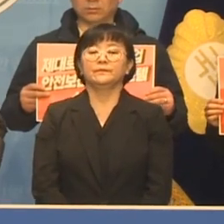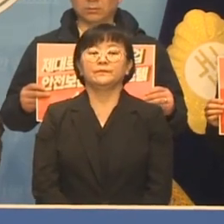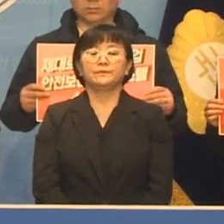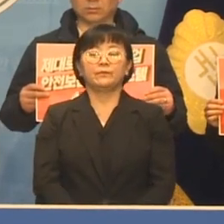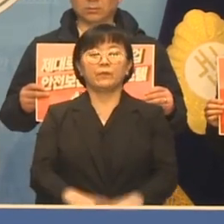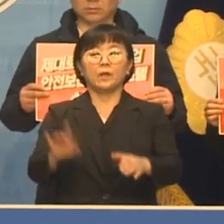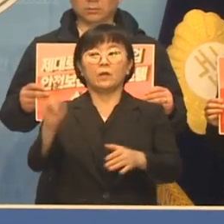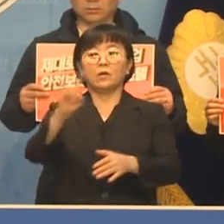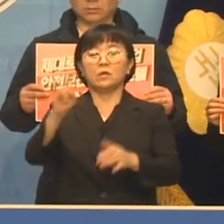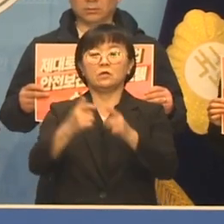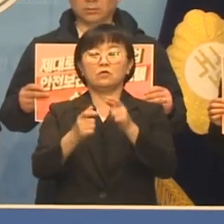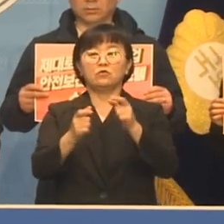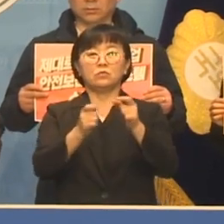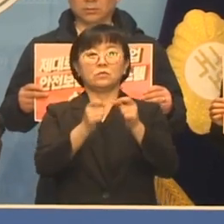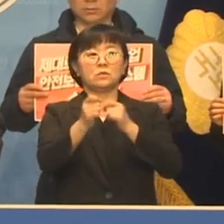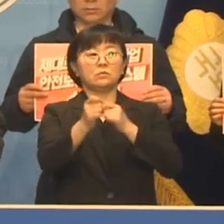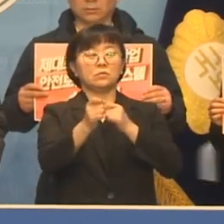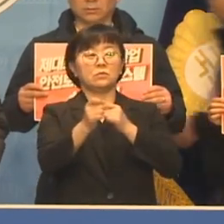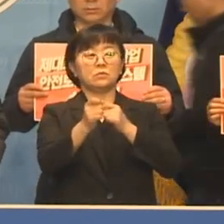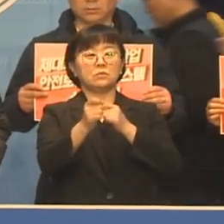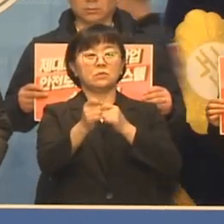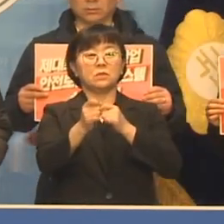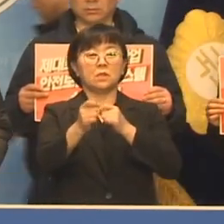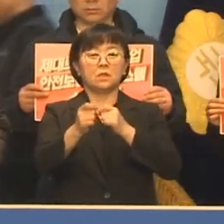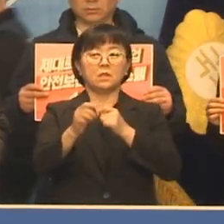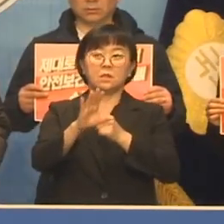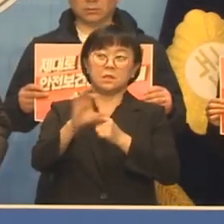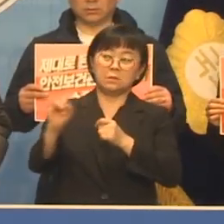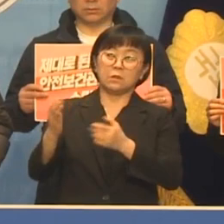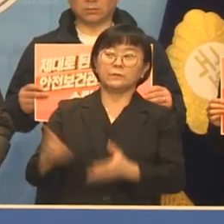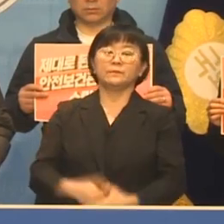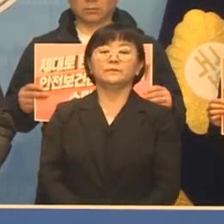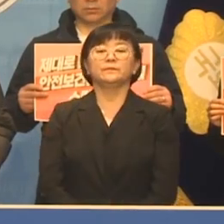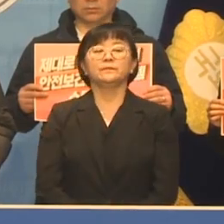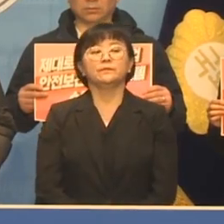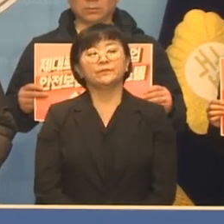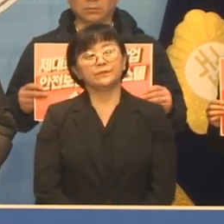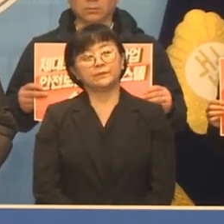네, 현대중공업 지부 사내하청지회 지회장 이병락입니다.